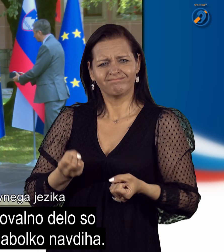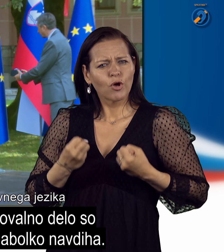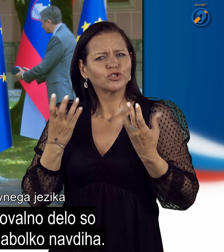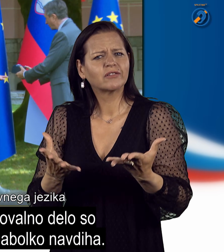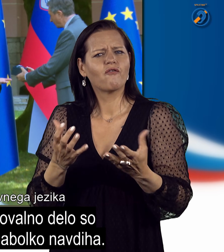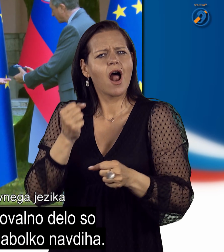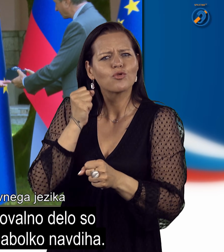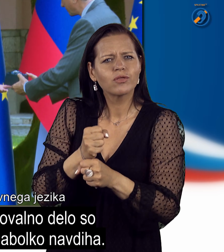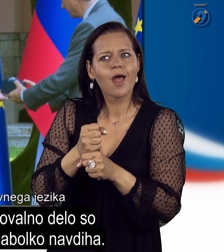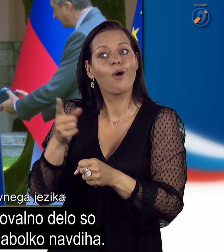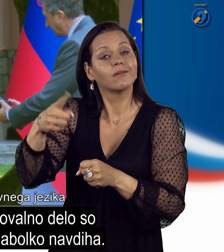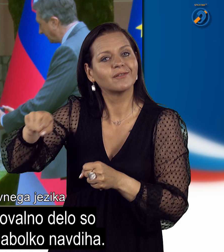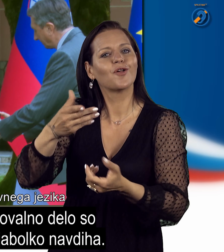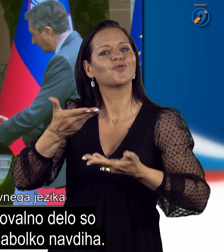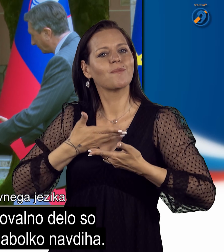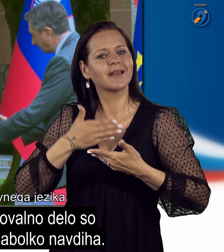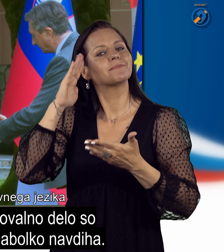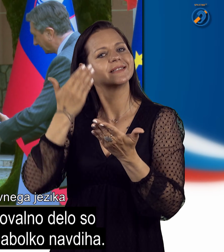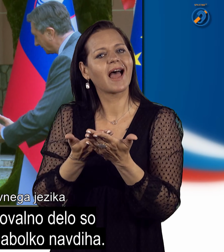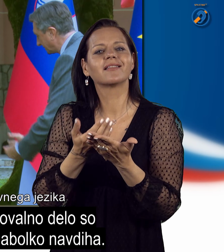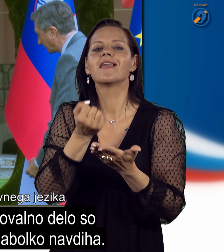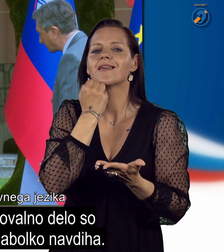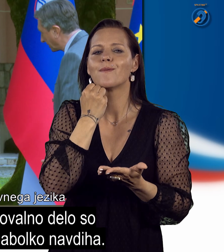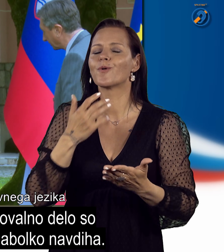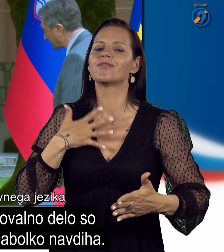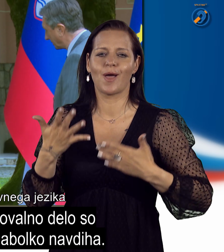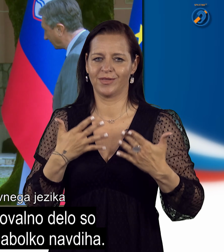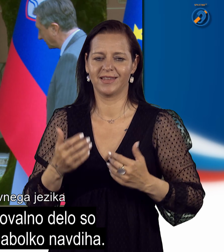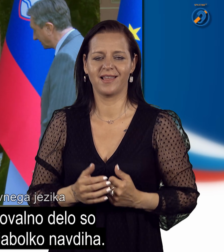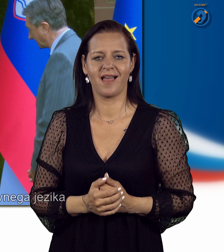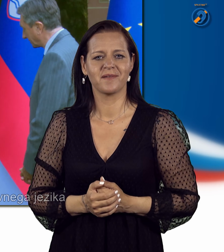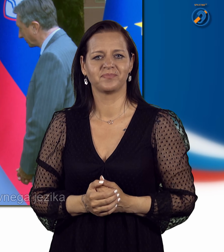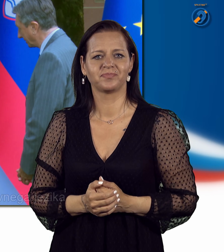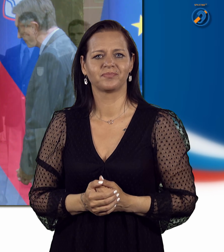Za svoje požrtvovalno delo so prejeli priznanje Jabolko navdiha.